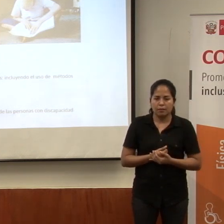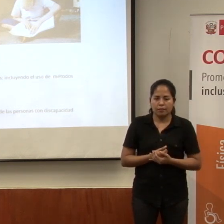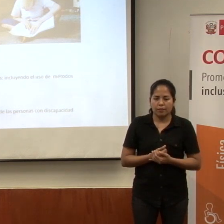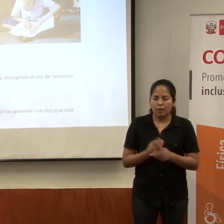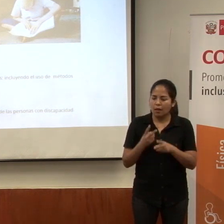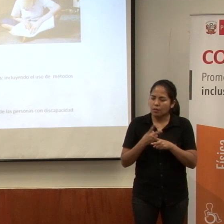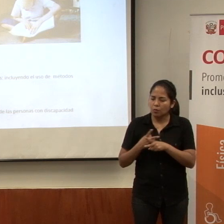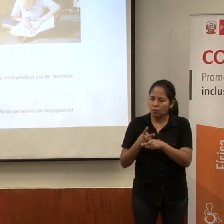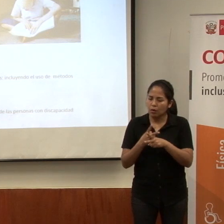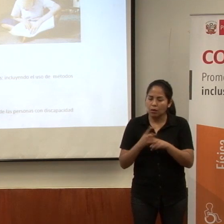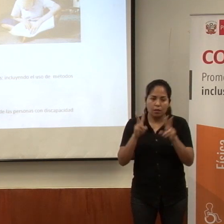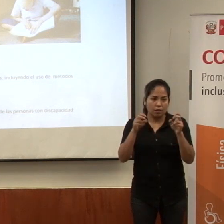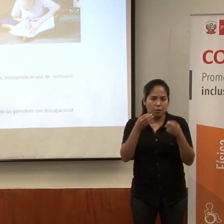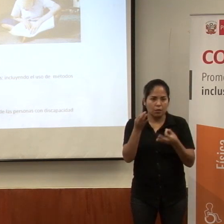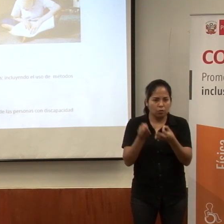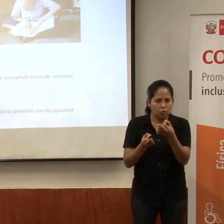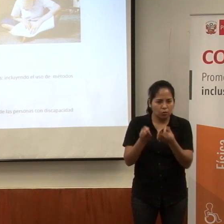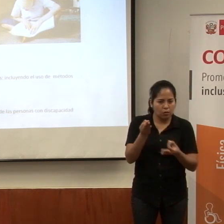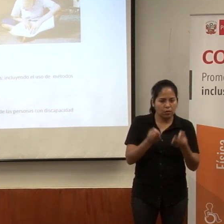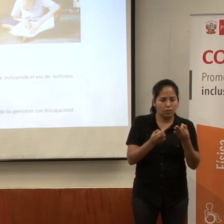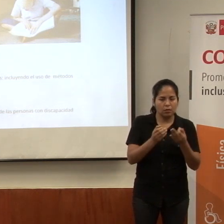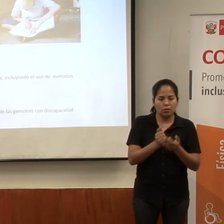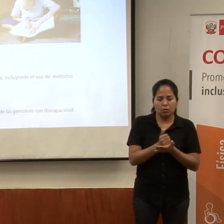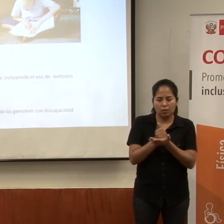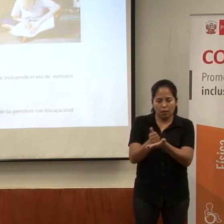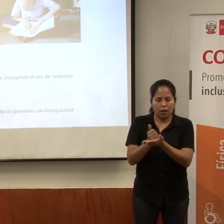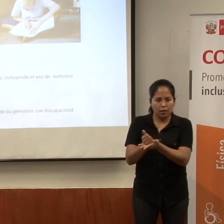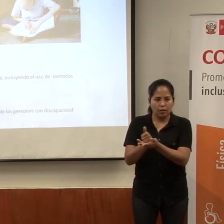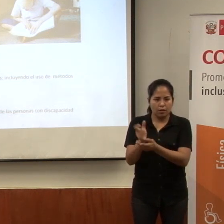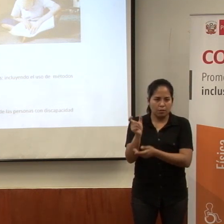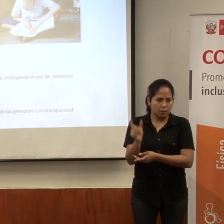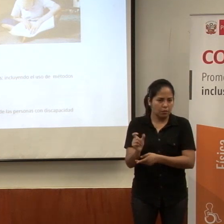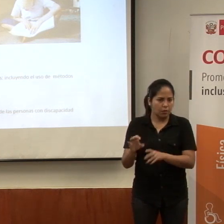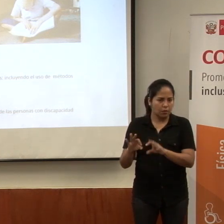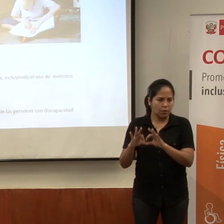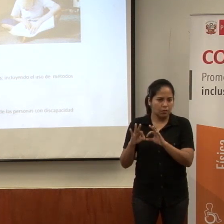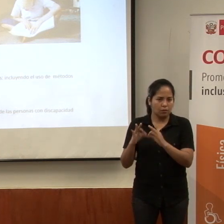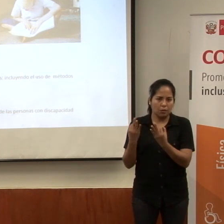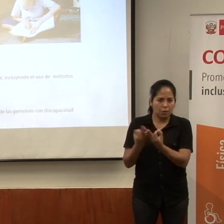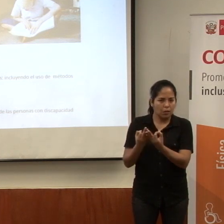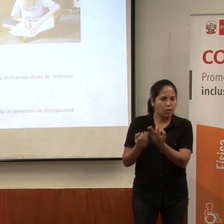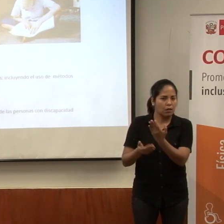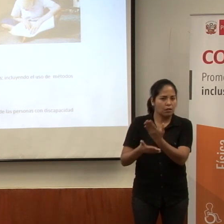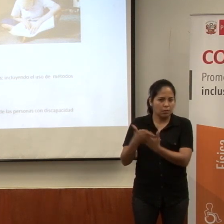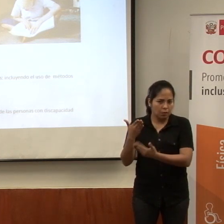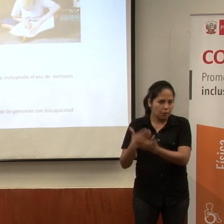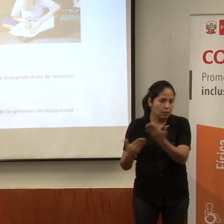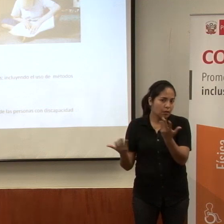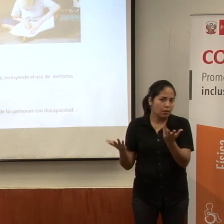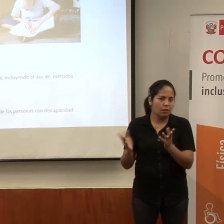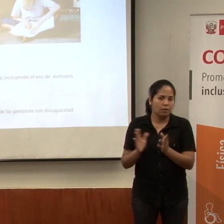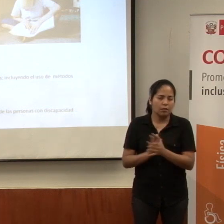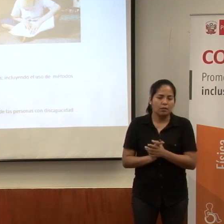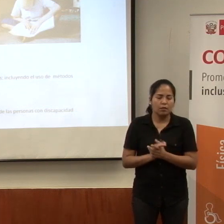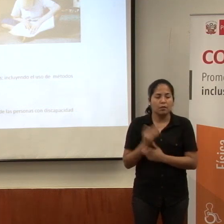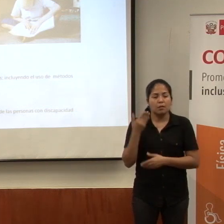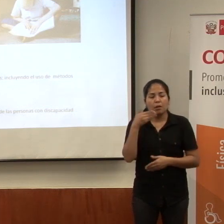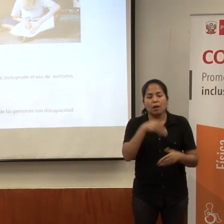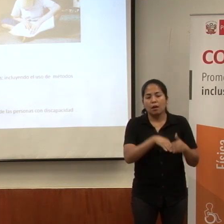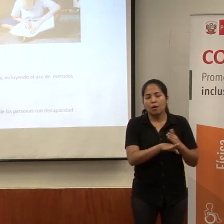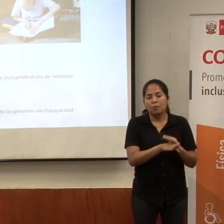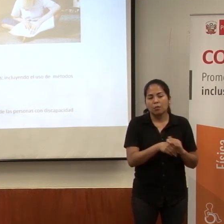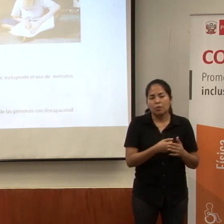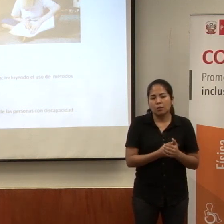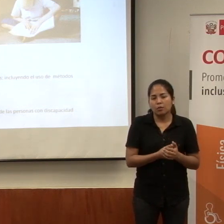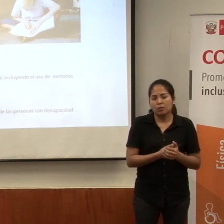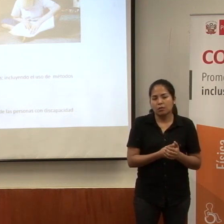los servicios jurídicos también están adecuados a la discapacidad, ¿no es cierto? Si vamos al Palacio de Justicia, no sé si